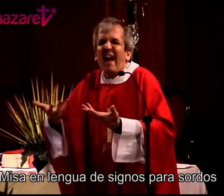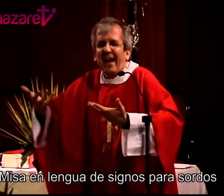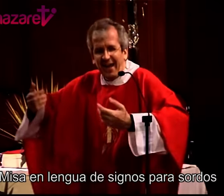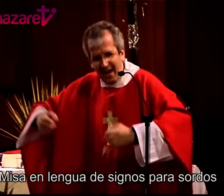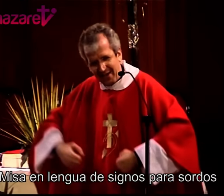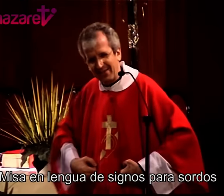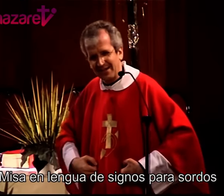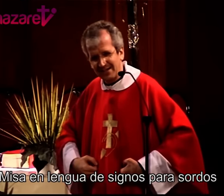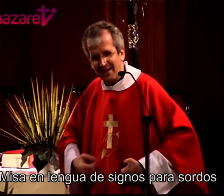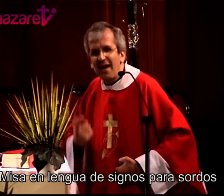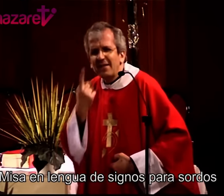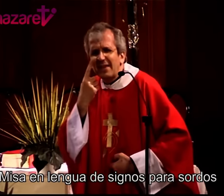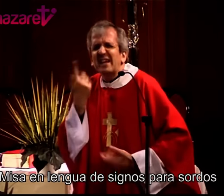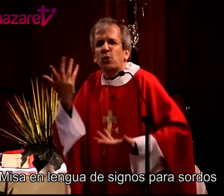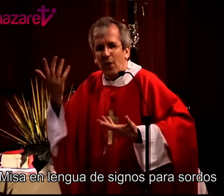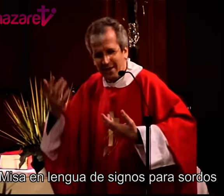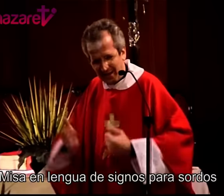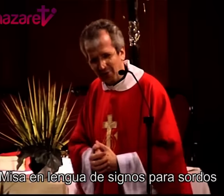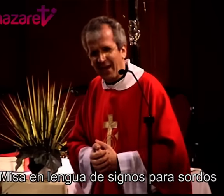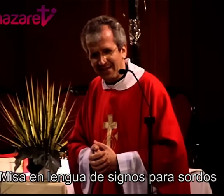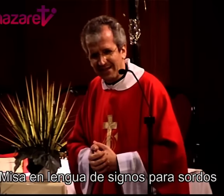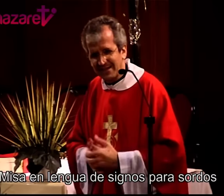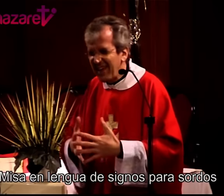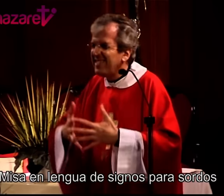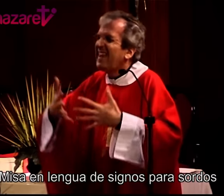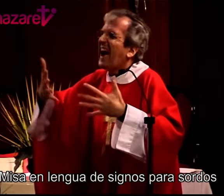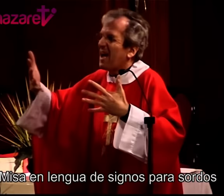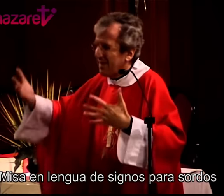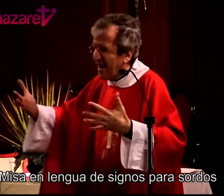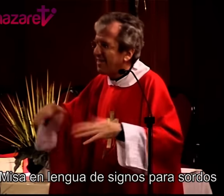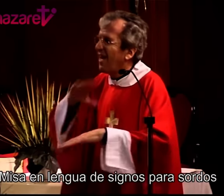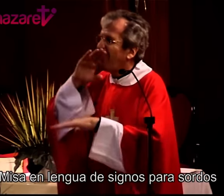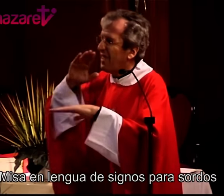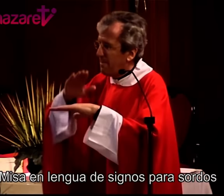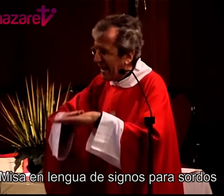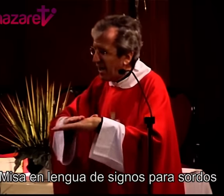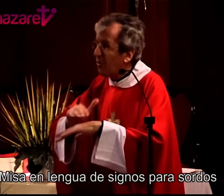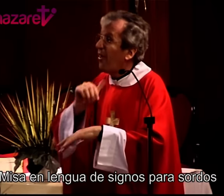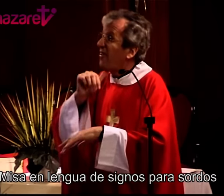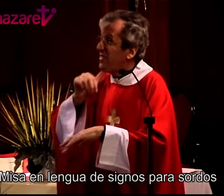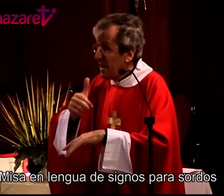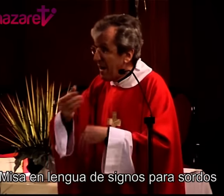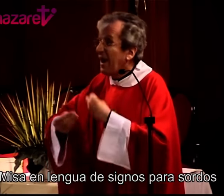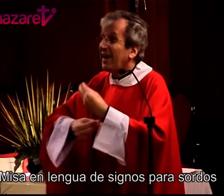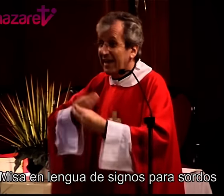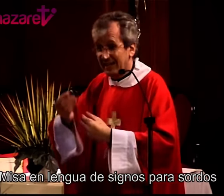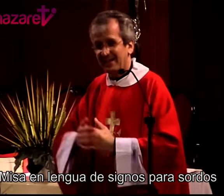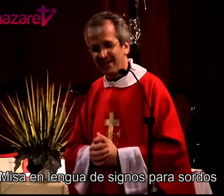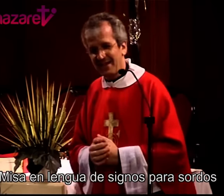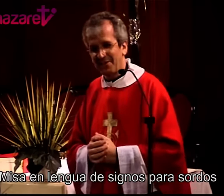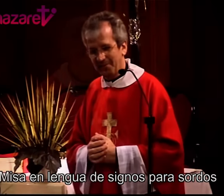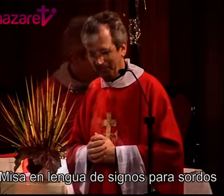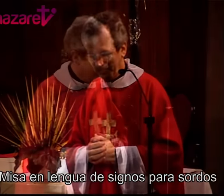nosotros: ¿qué haces? ¿Te das cuenta de lo que haces? ¿De la gravedad del pecado, del mal que